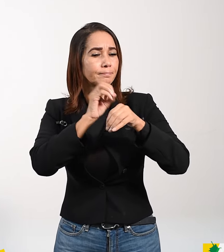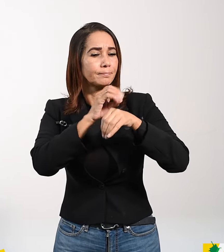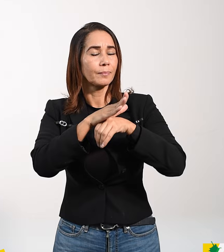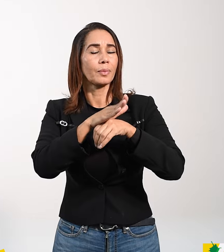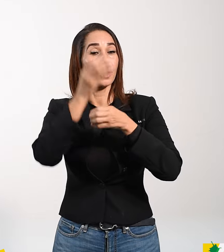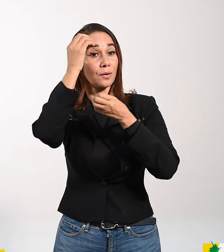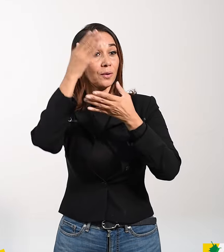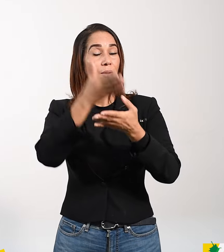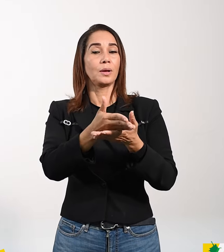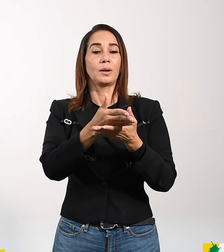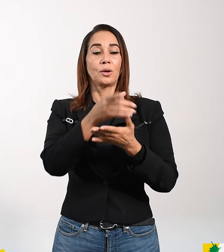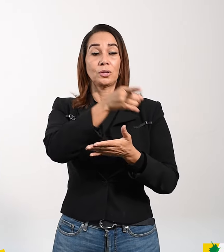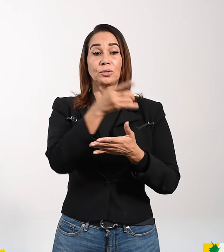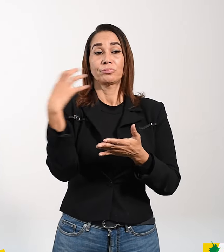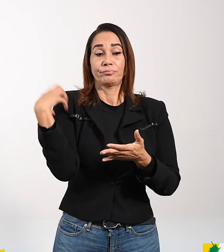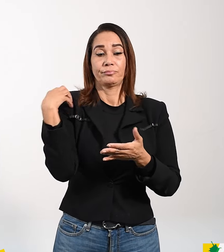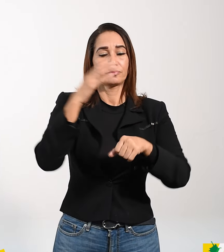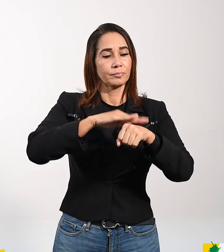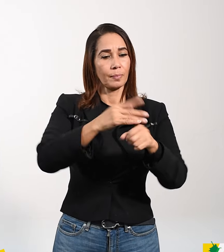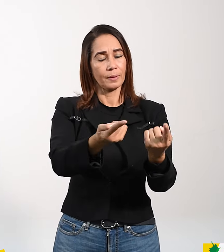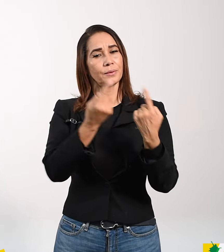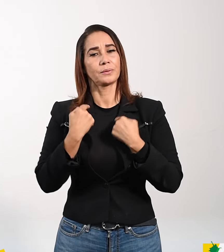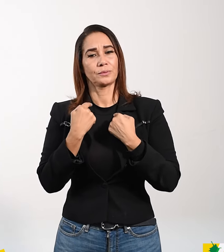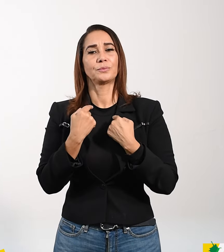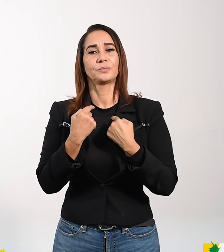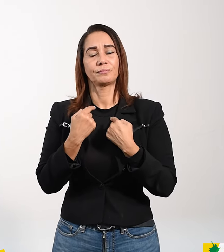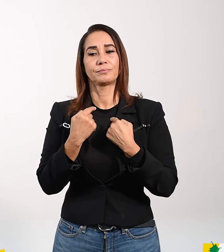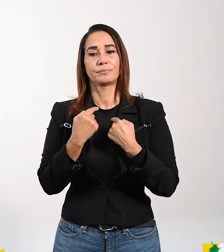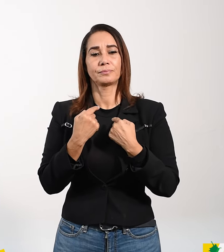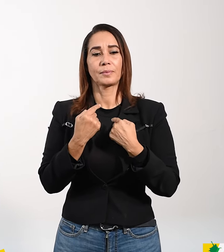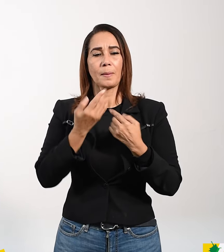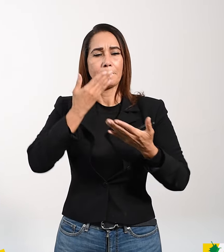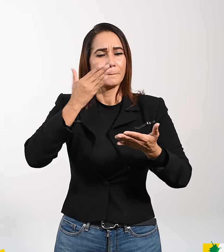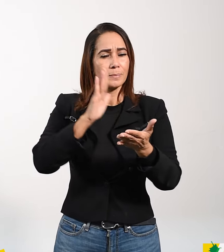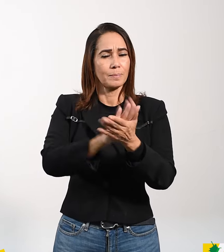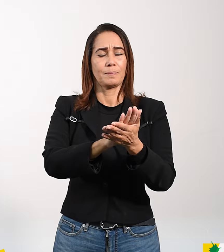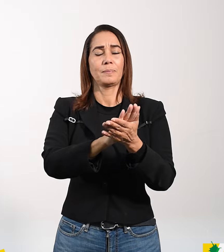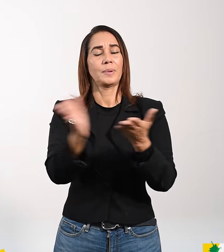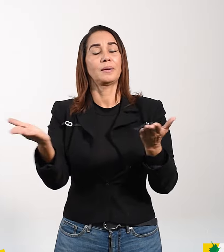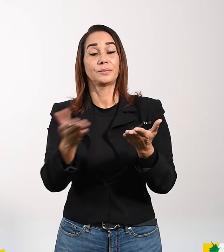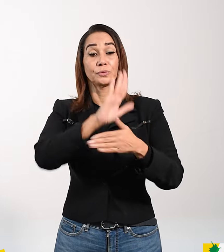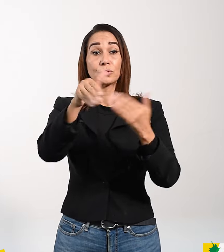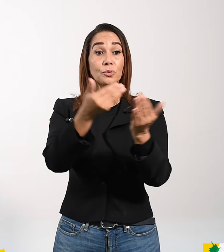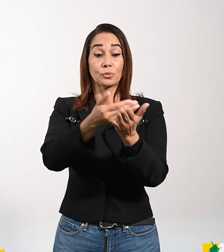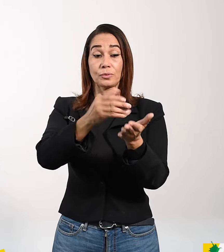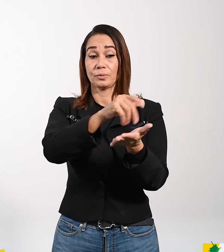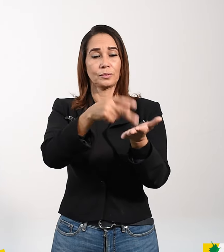Entonces el Señor lo llamó y le dijo Siervo malvado Toda aquella deuda te la perdoné